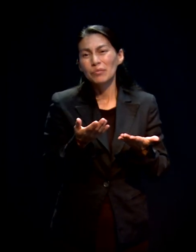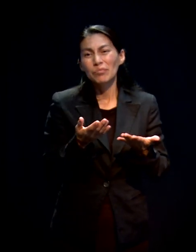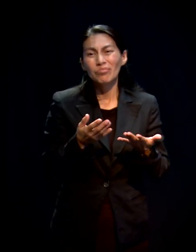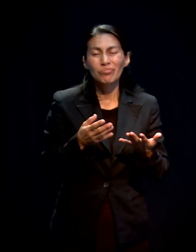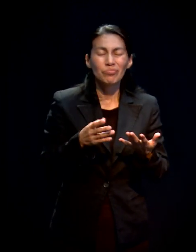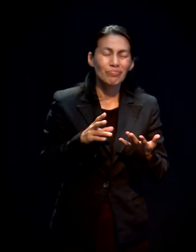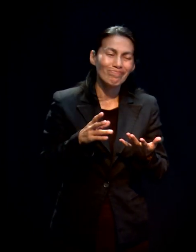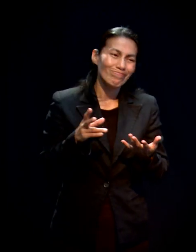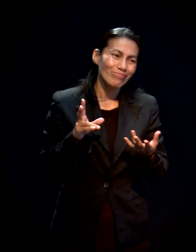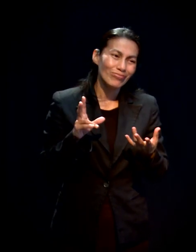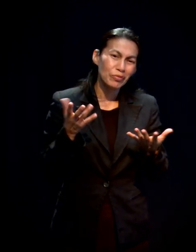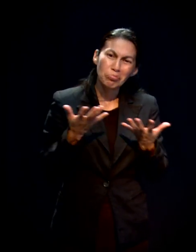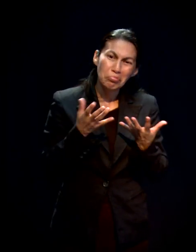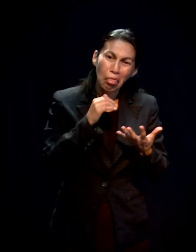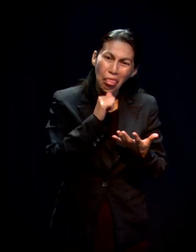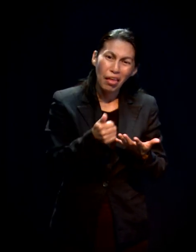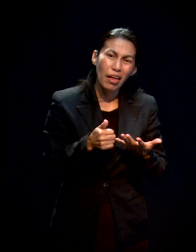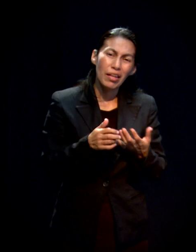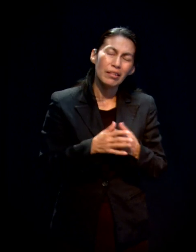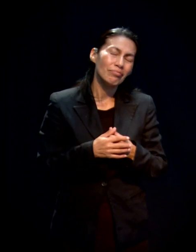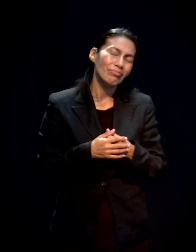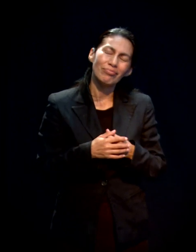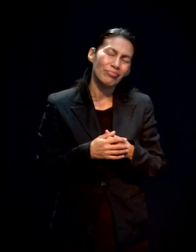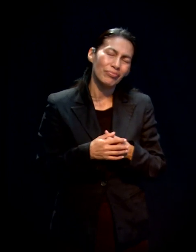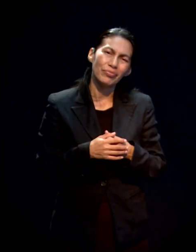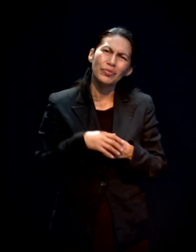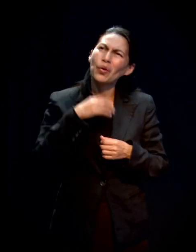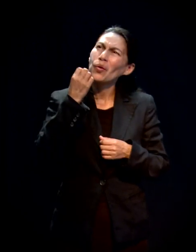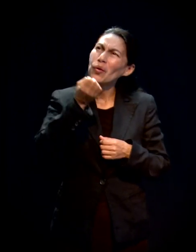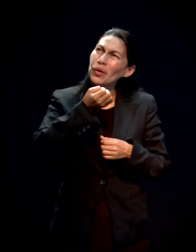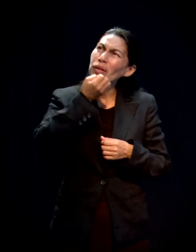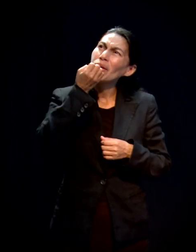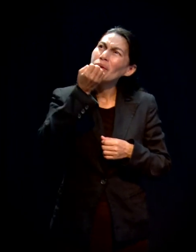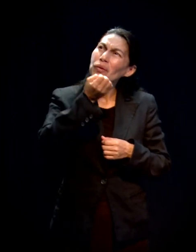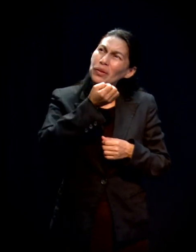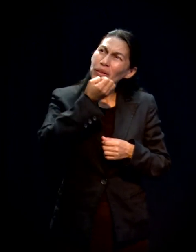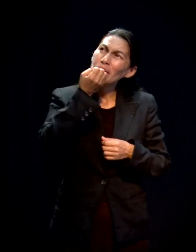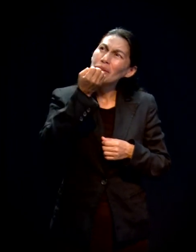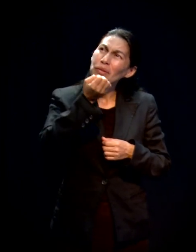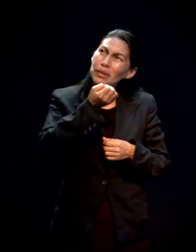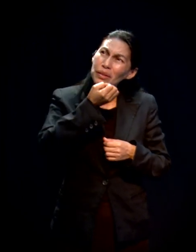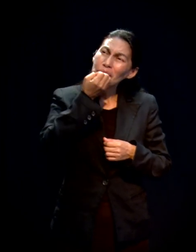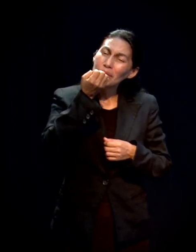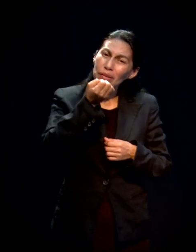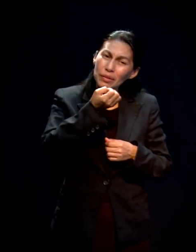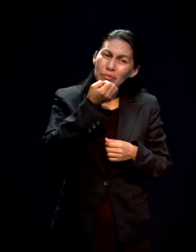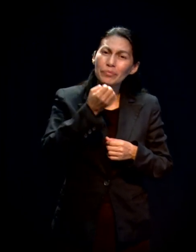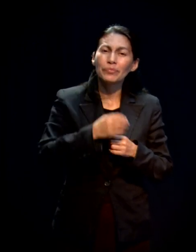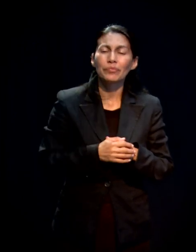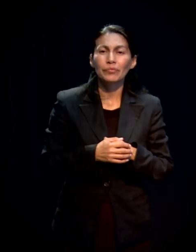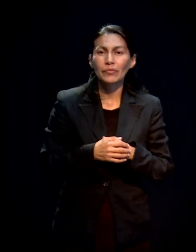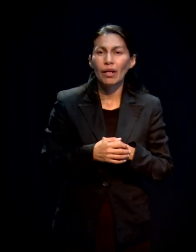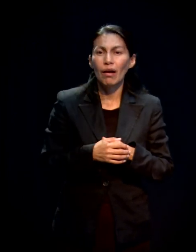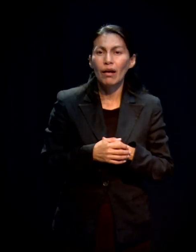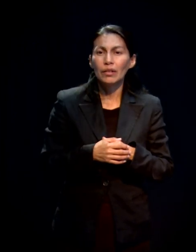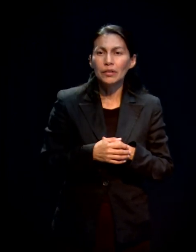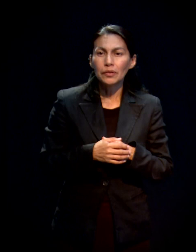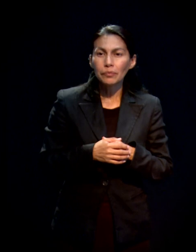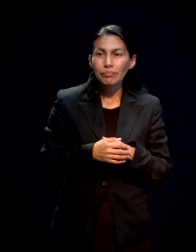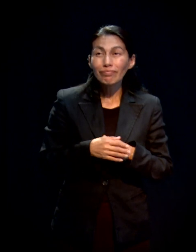no no voy a hacer nada entonces este ore a dios y me puse en esos momentos a